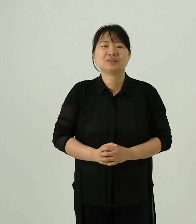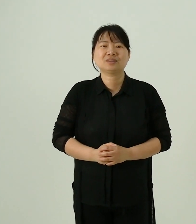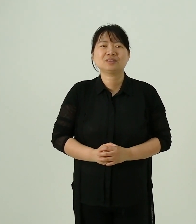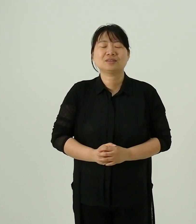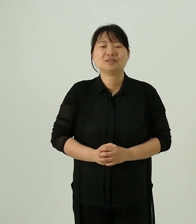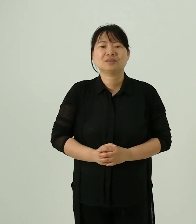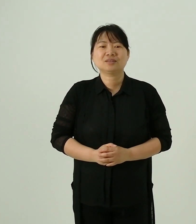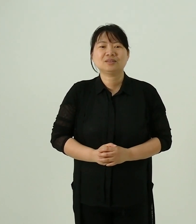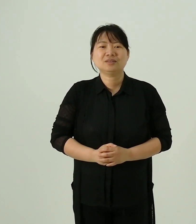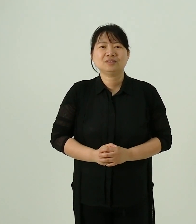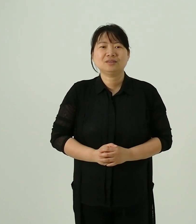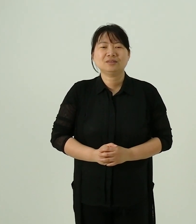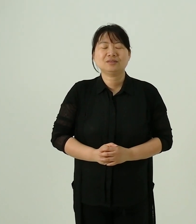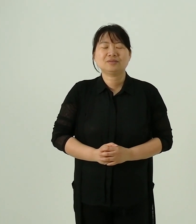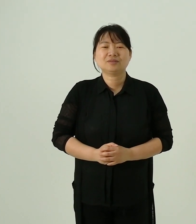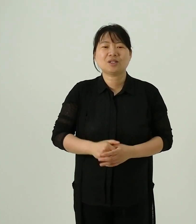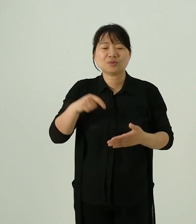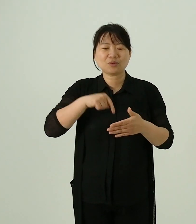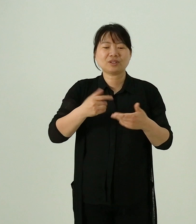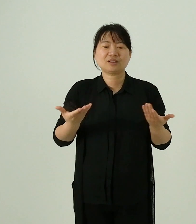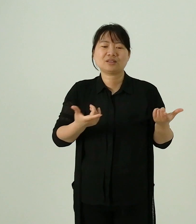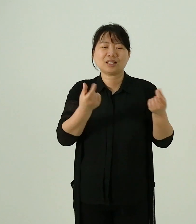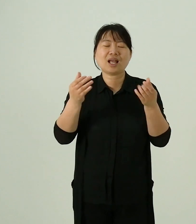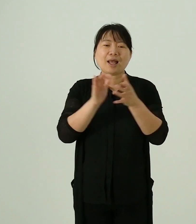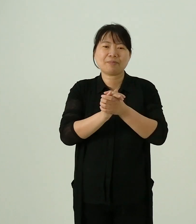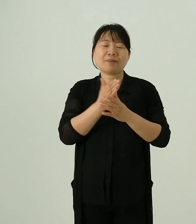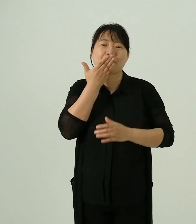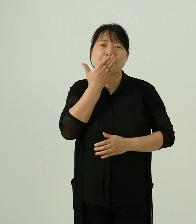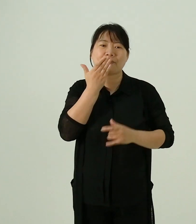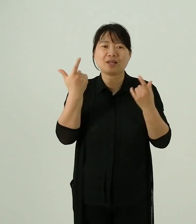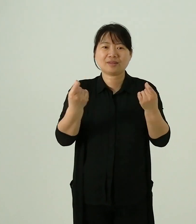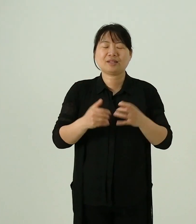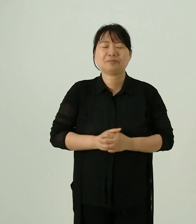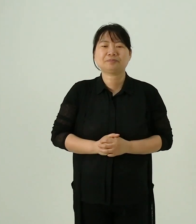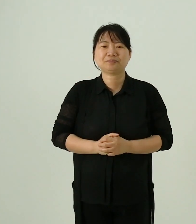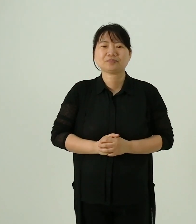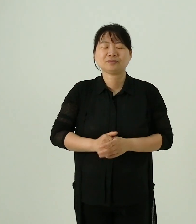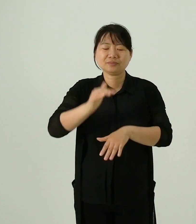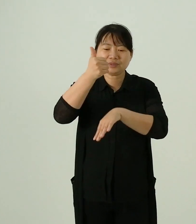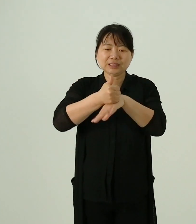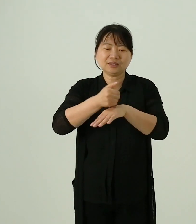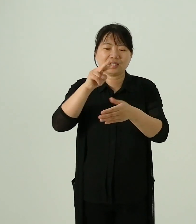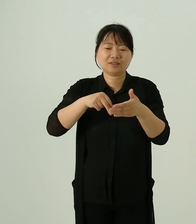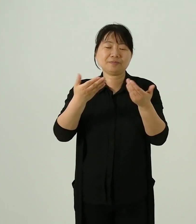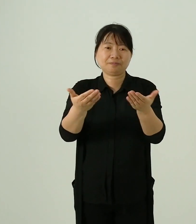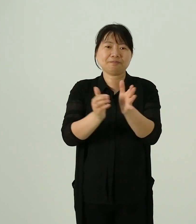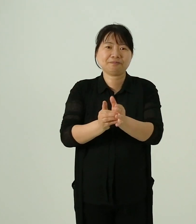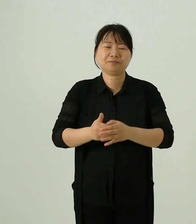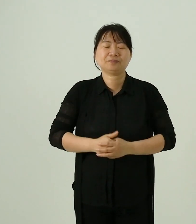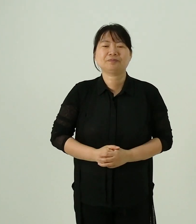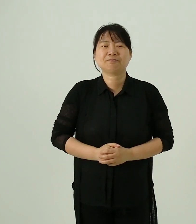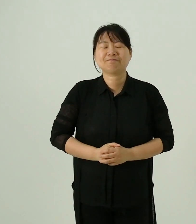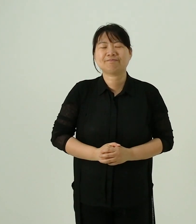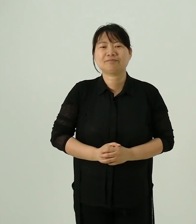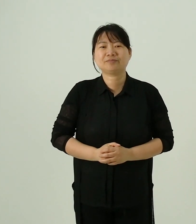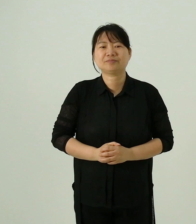속으로는 다 아멘을 하고 계신 줄을 믿습니다. 자, 마저 읽겠습니다.